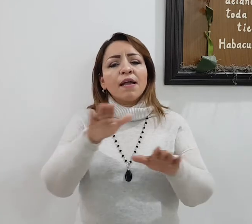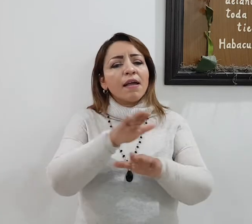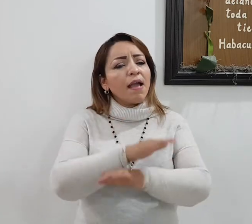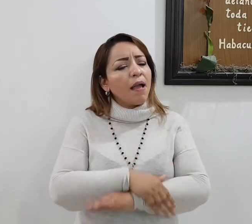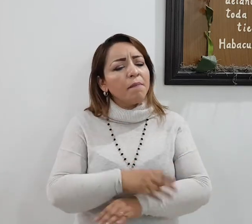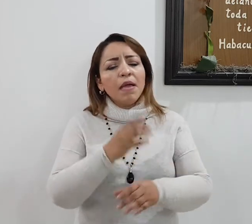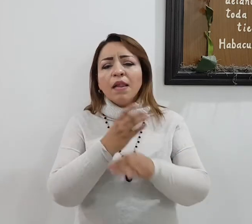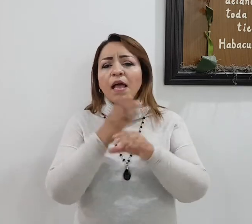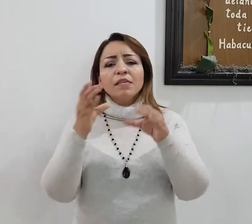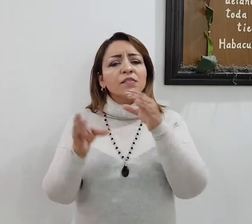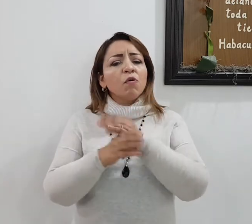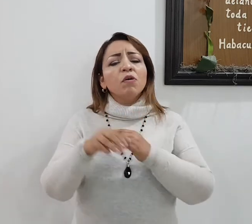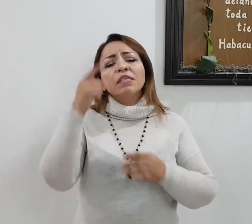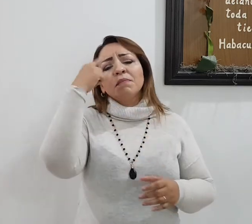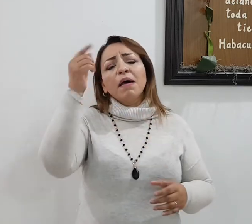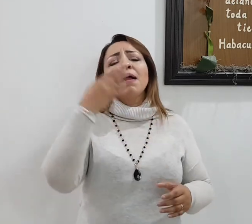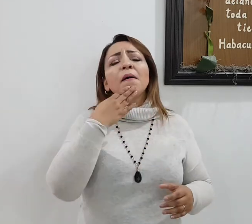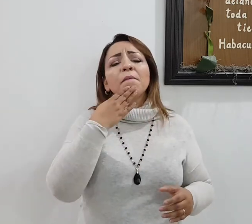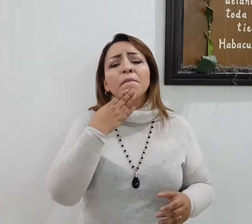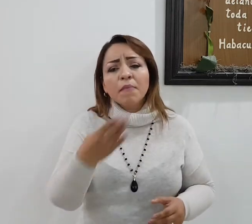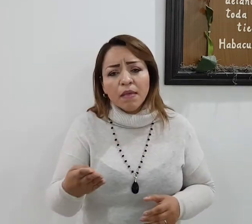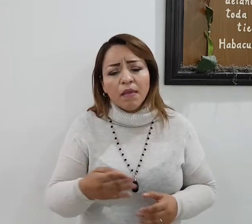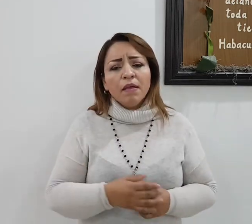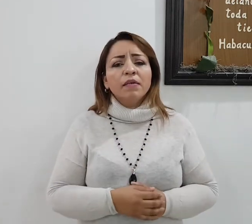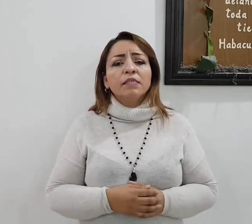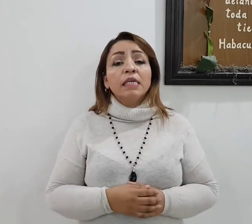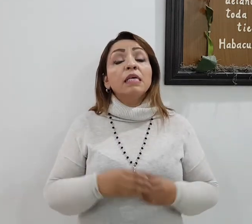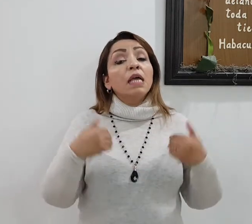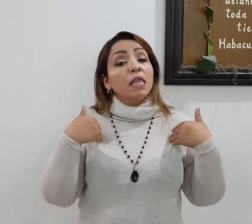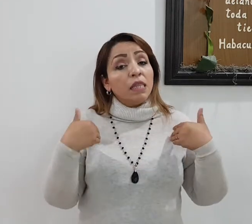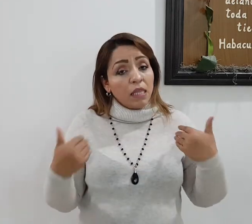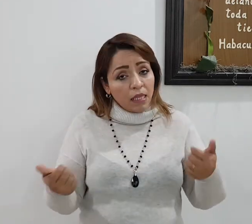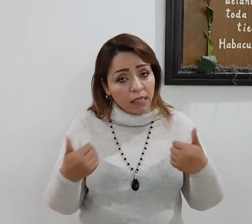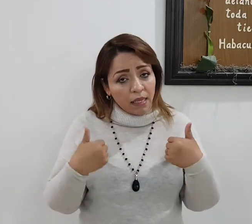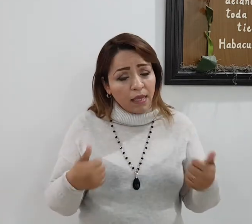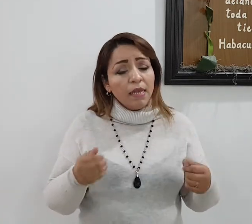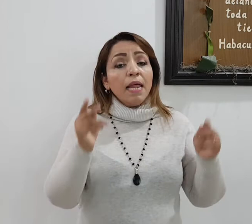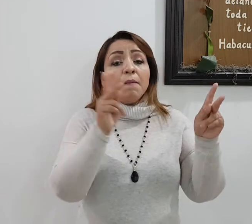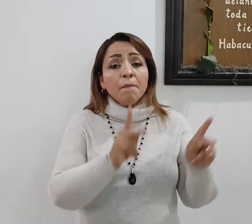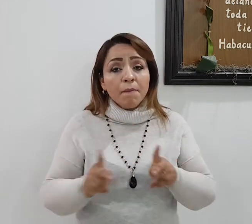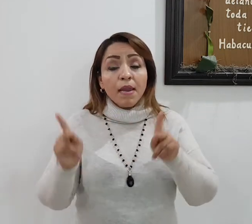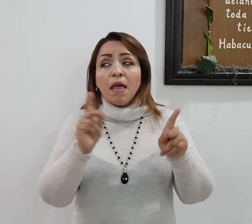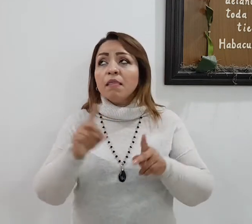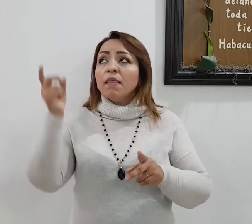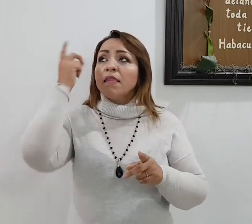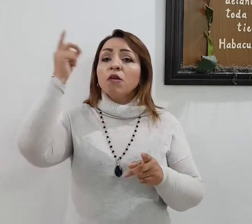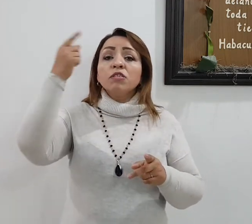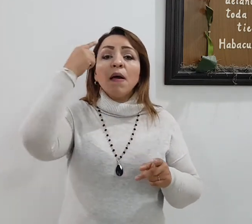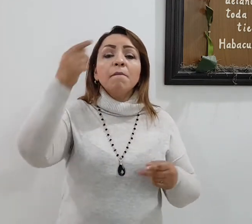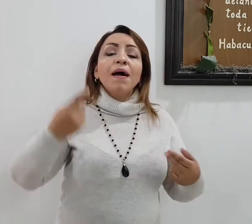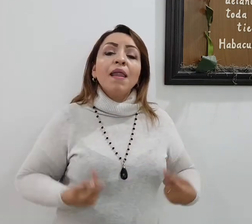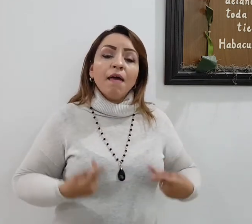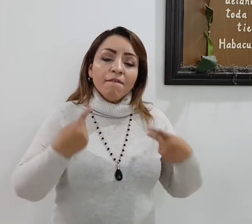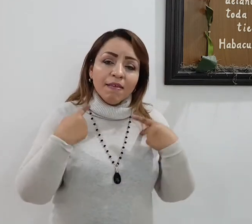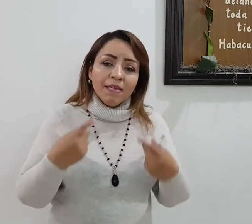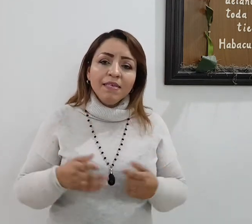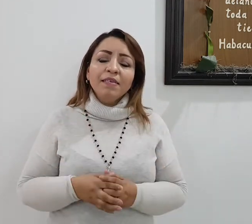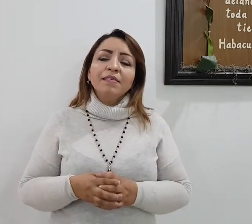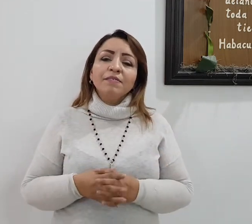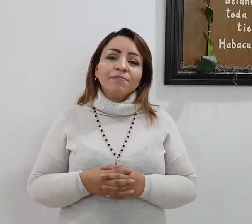amén, qué bueno, hermano. Pero entender que eso es parte del plan de Dios para mi vida. Eso es lo que yo tendría que entender,